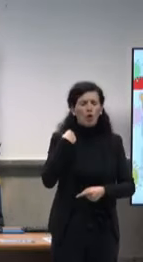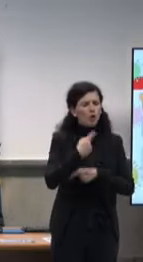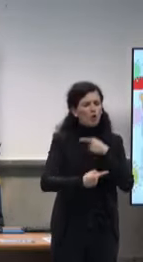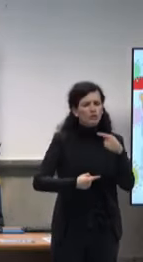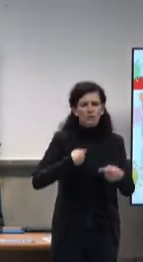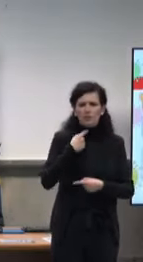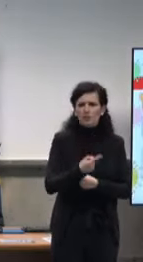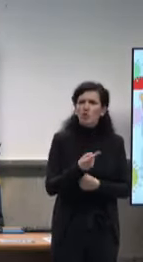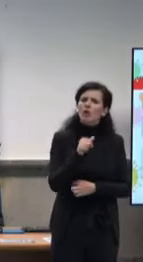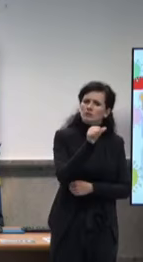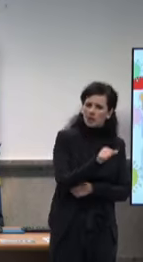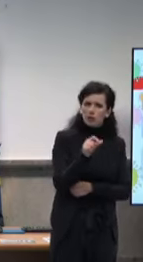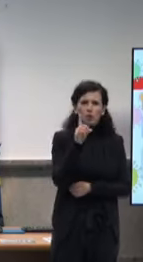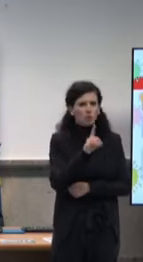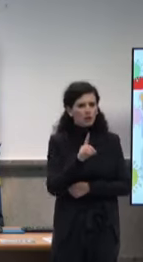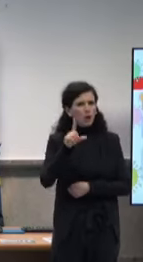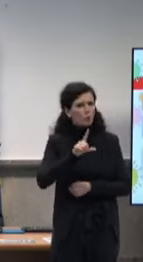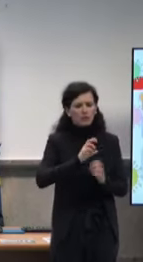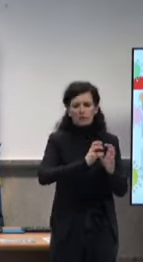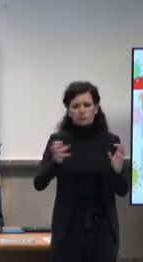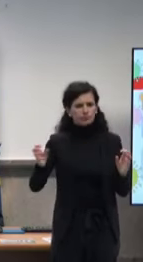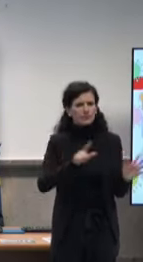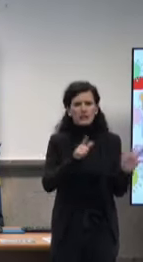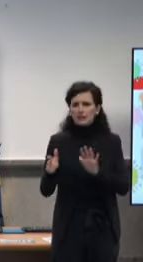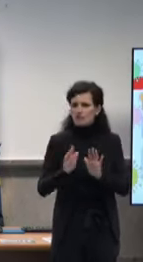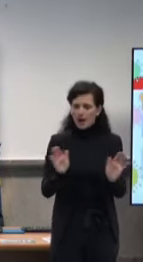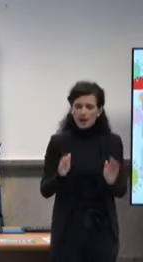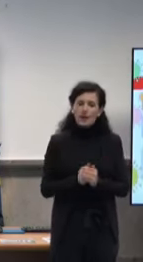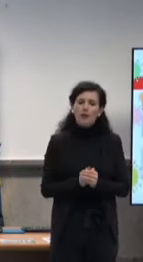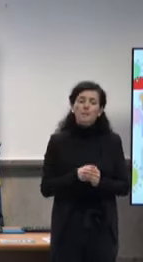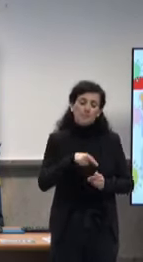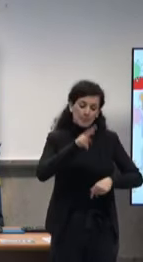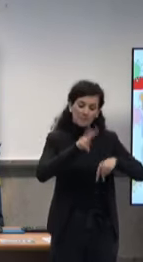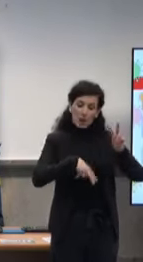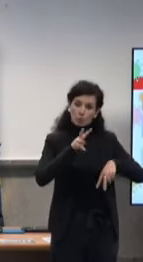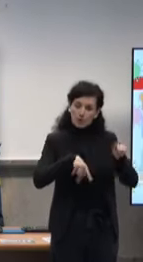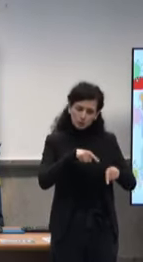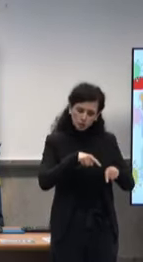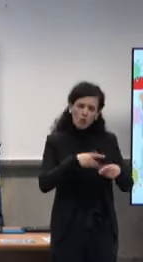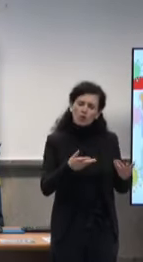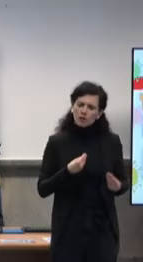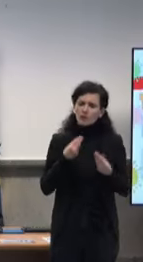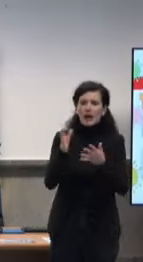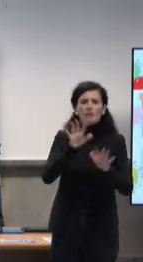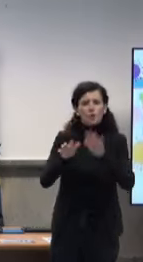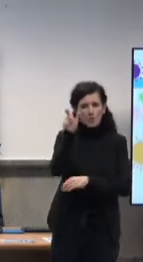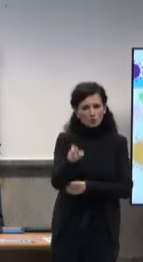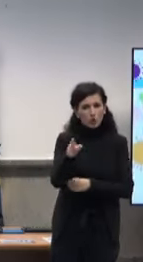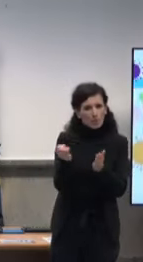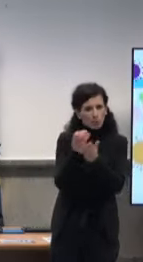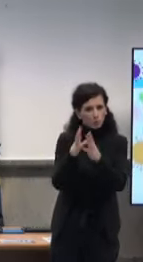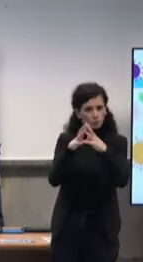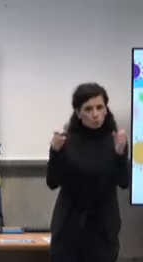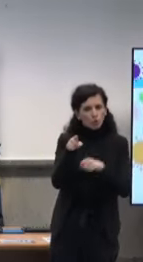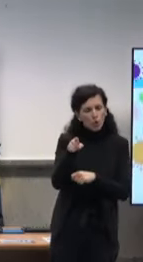lunedì ed altri giorni e ovviamente dalle indicazioni ai produttori per avere le prove che certifichi esattamente